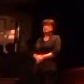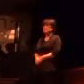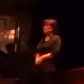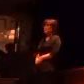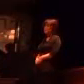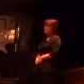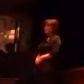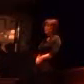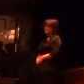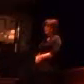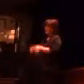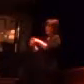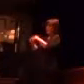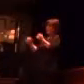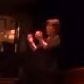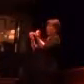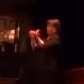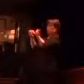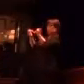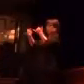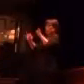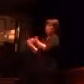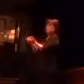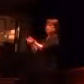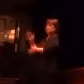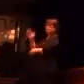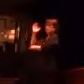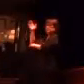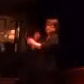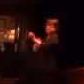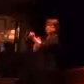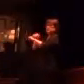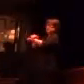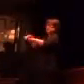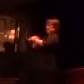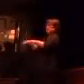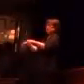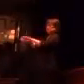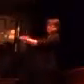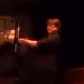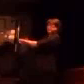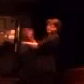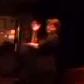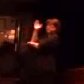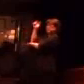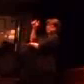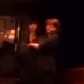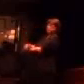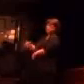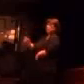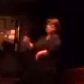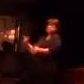選挙の際は国民に要望のある政策は全部捨てておいて、選挙が多数を振ると